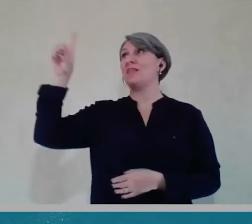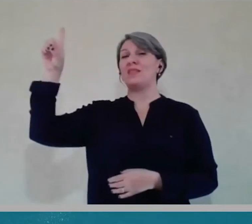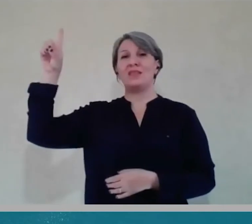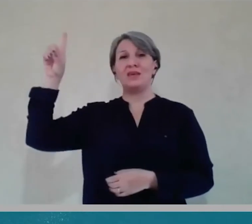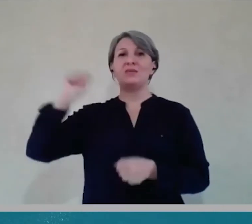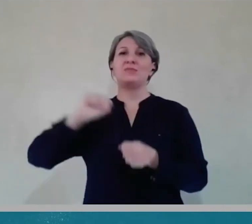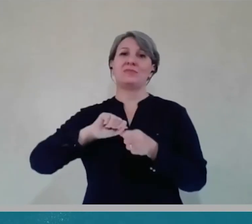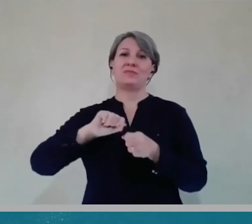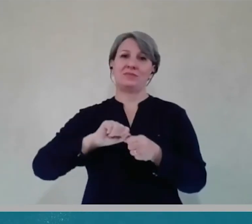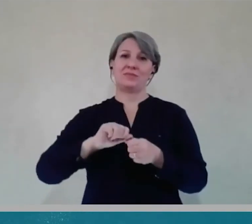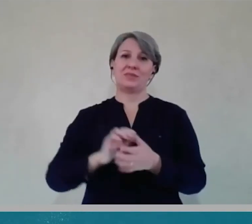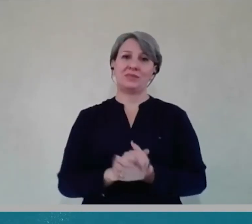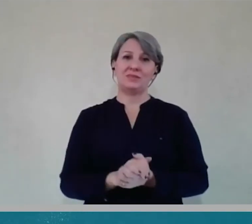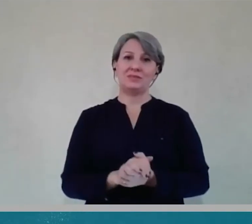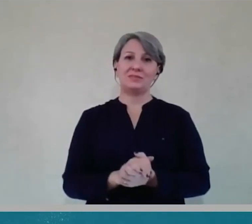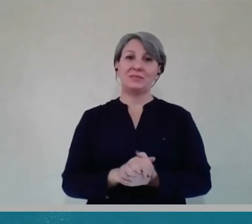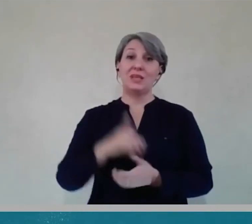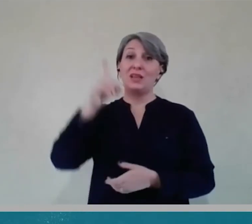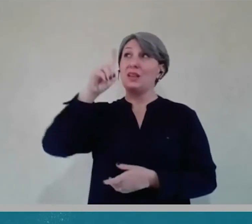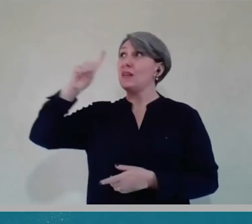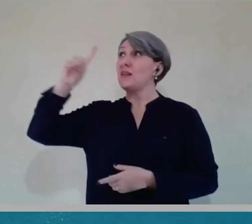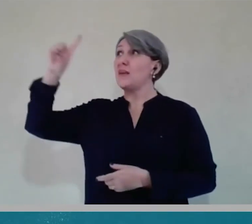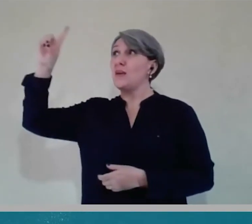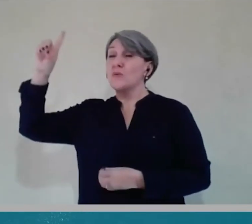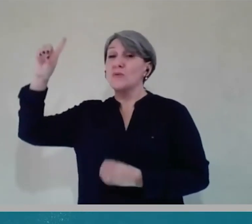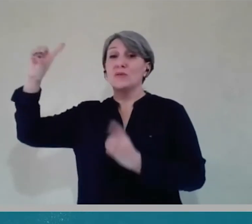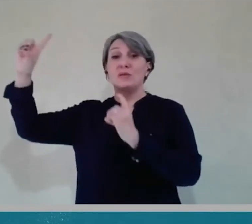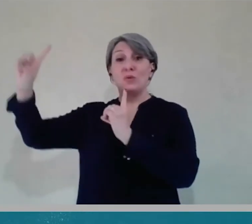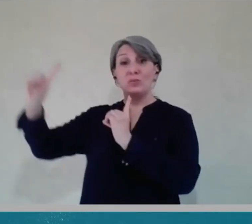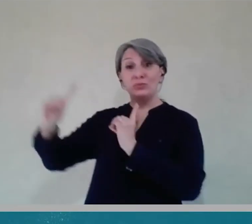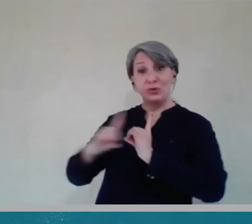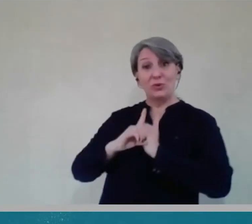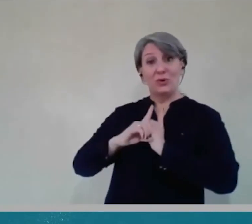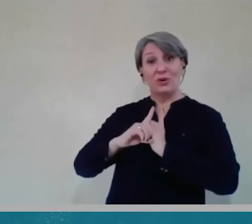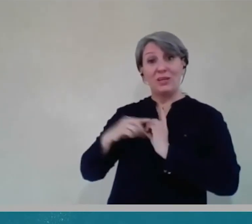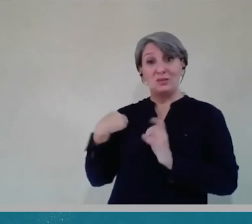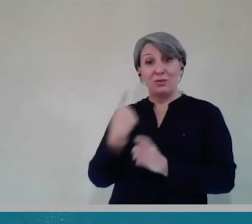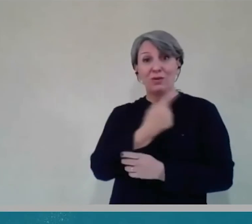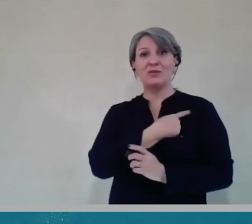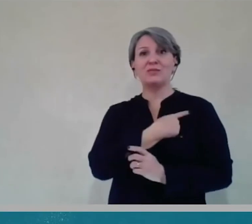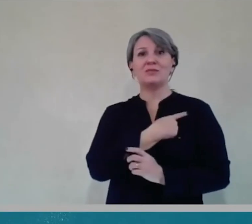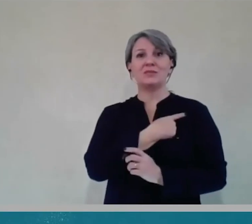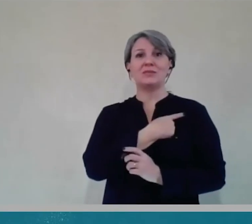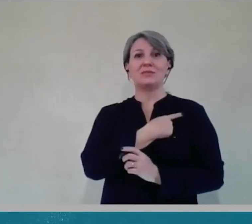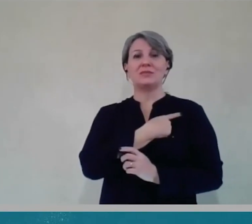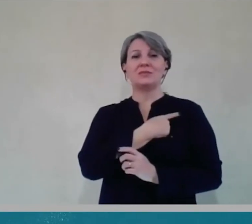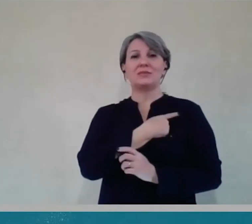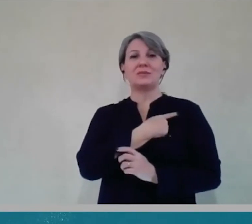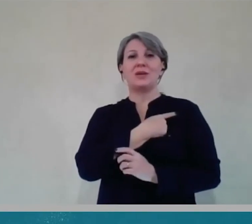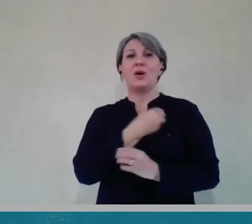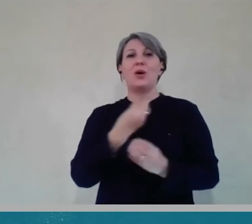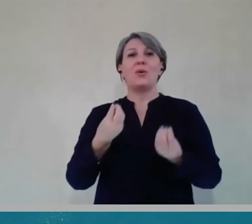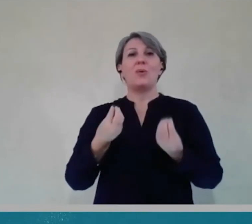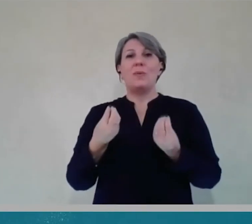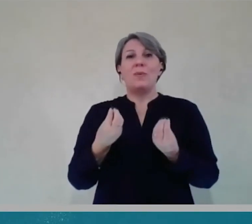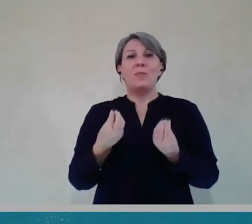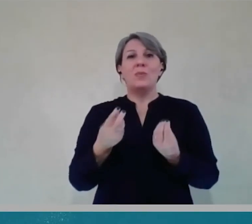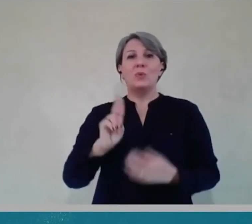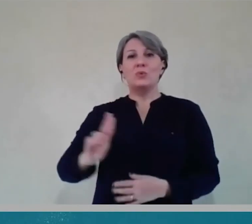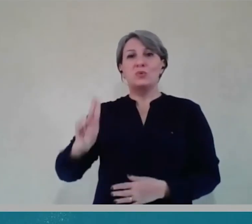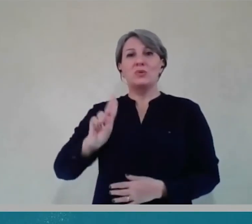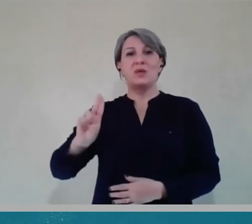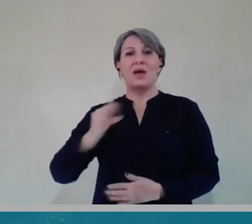condições para Ele fazer. Não é nossa capacidade, porque Ele encontrou humildes